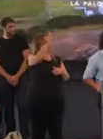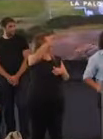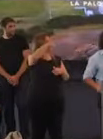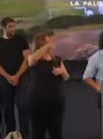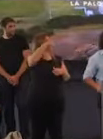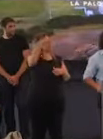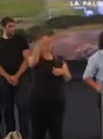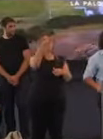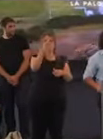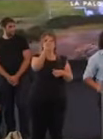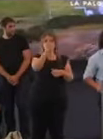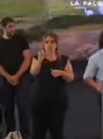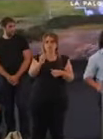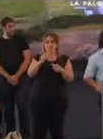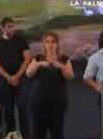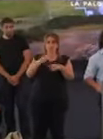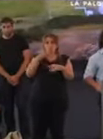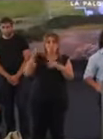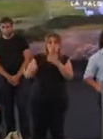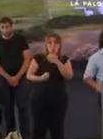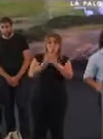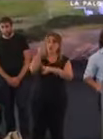reciente compañía que...